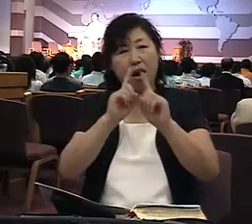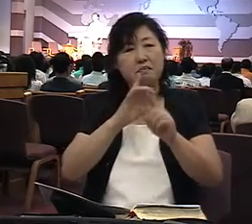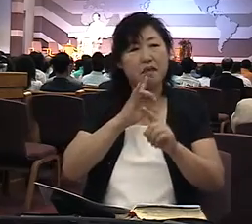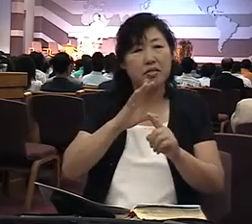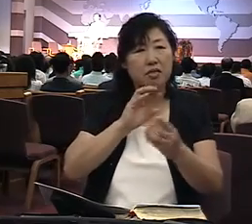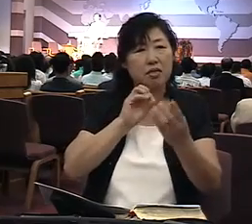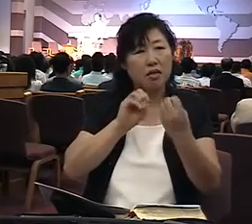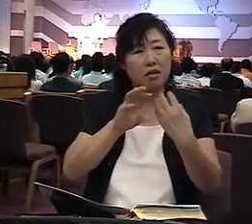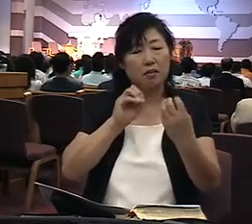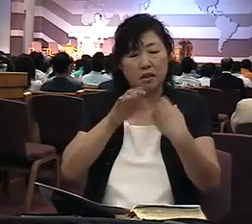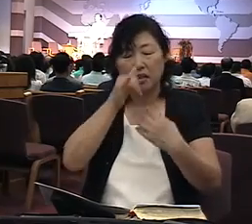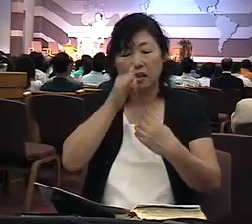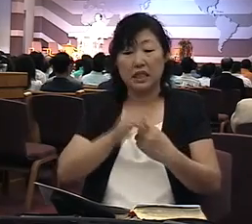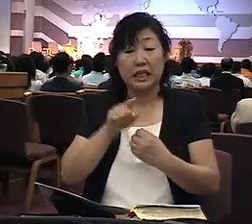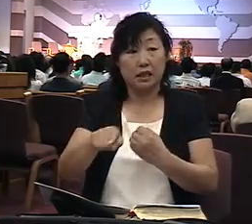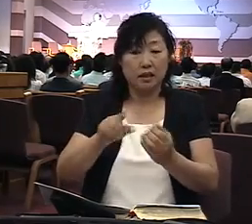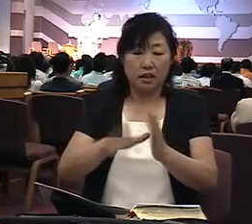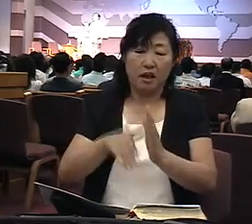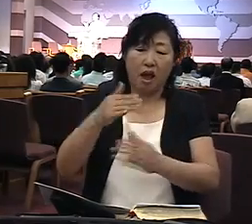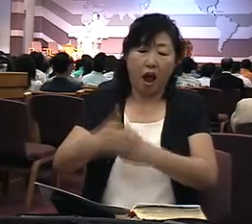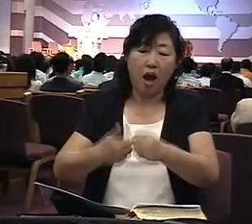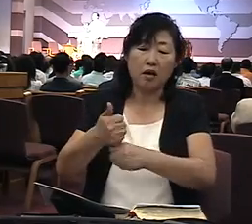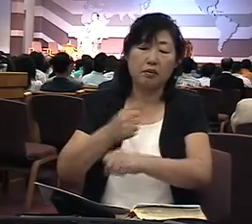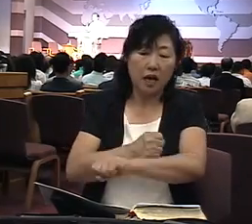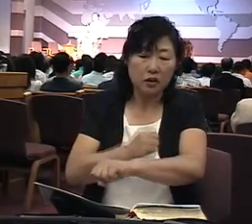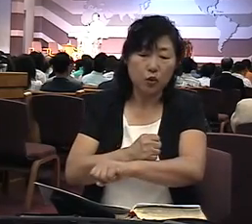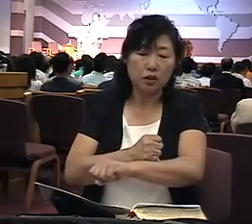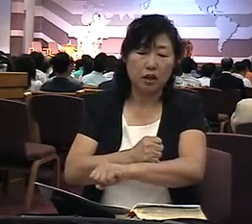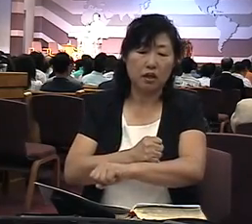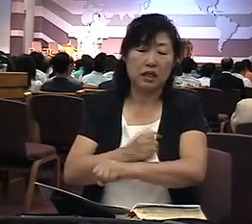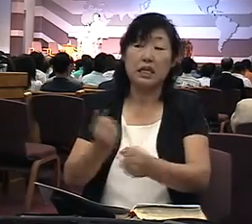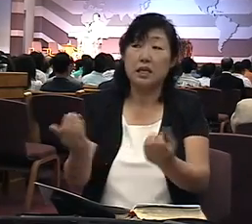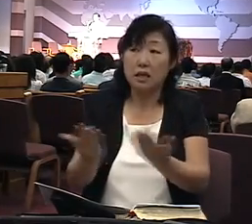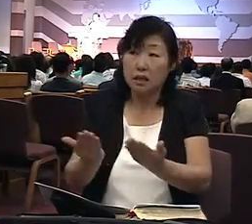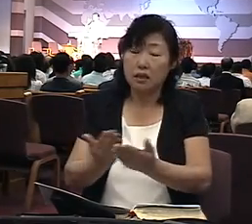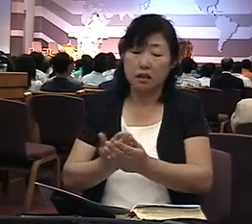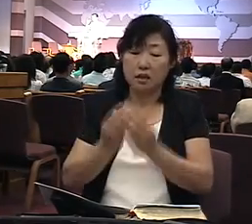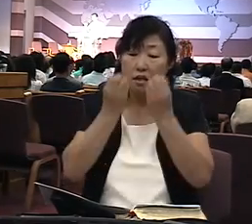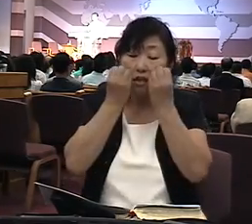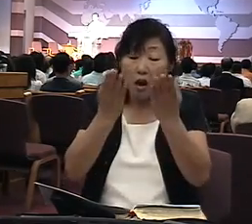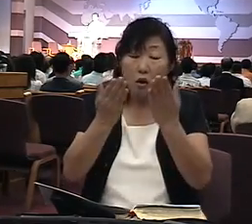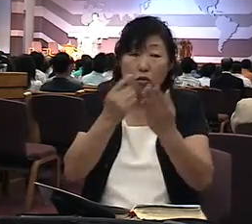이때에 하나님께서 하시고자 하는 일을 새로운 눈으로 바라보자.